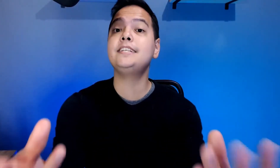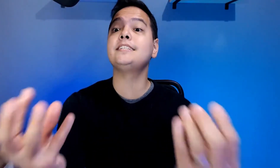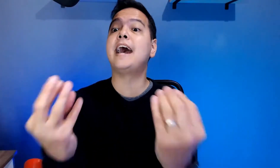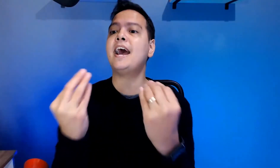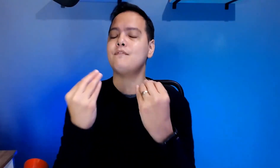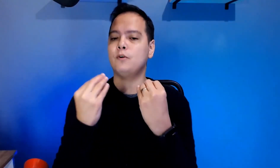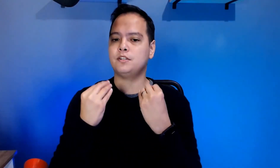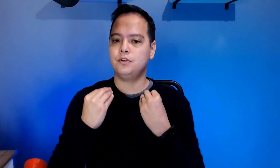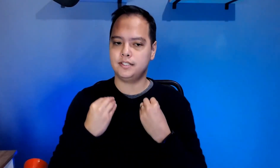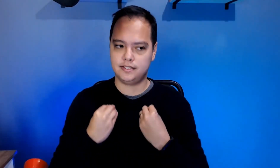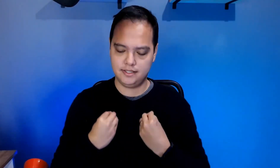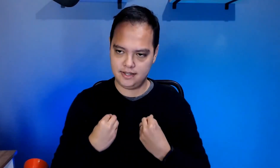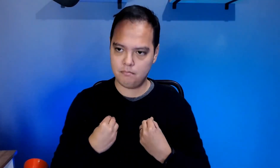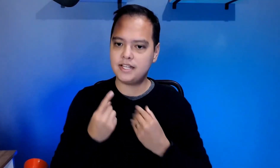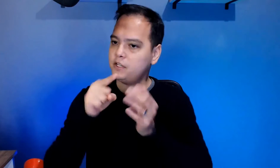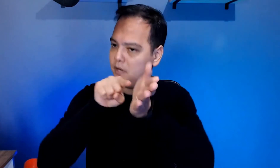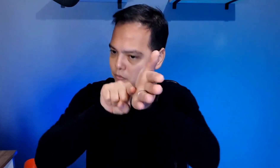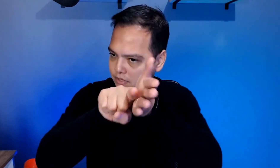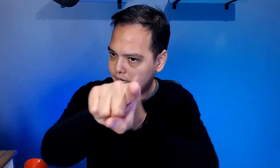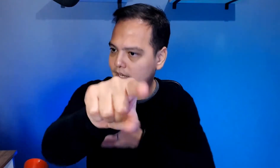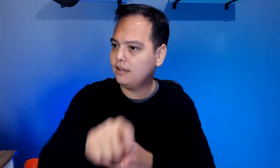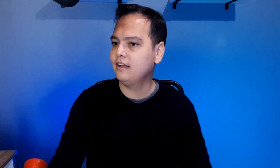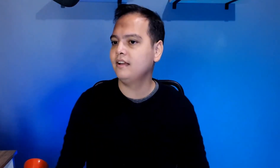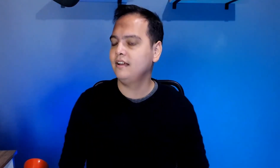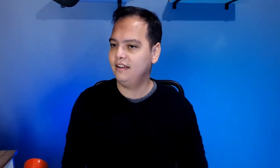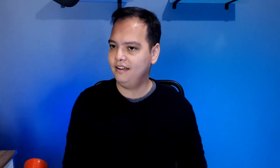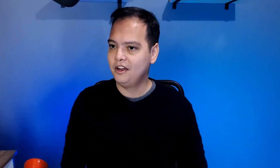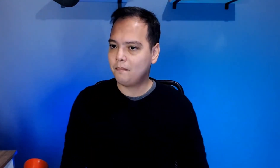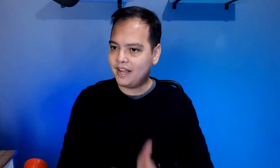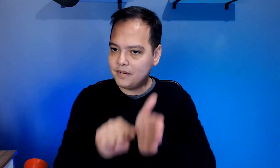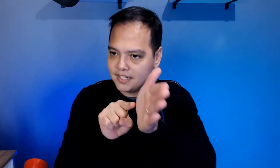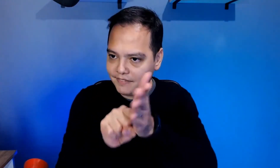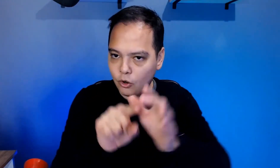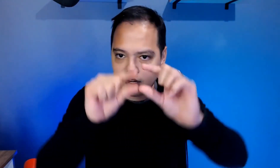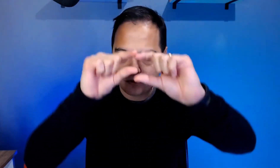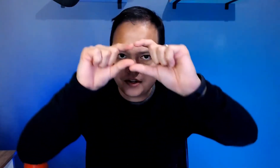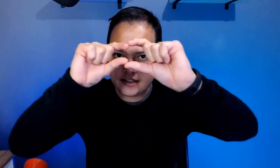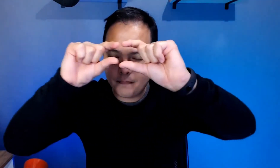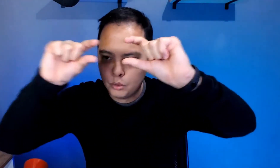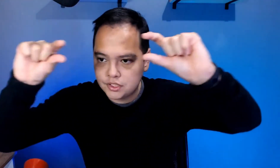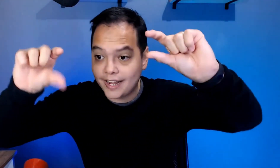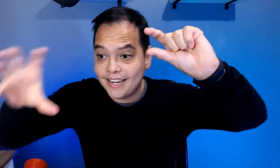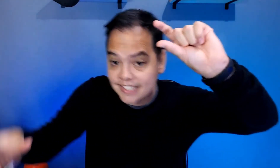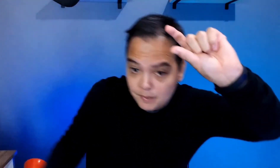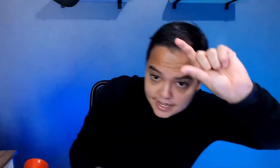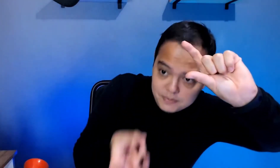dar informações, meio que você faz pergunta para ele. Porque à medida que você vai colocando as coisinhas na busca, ele sabe o que ele precisa